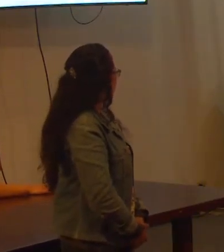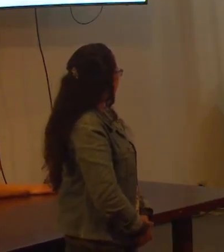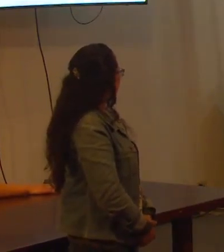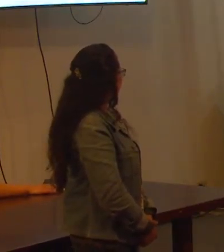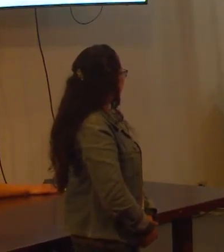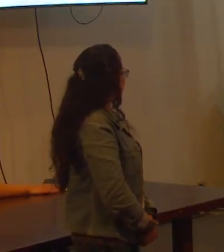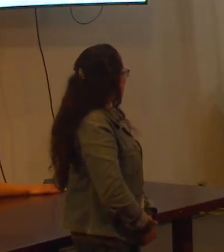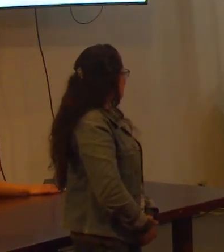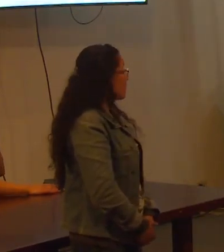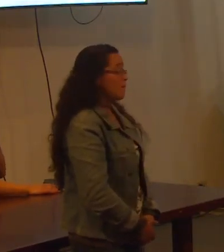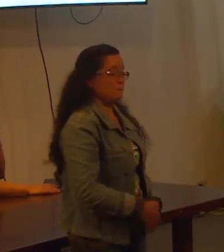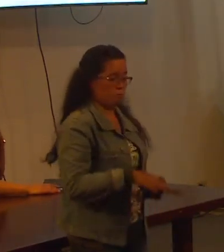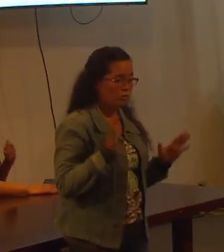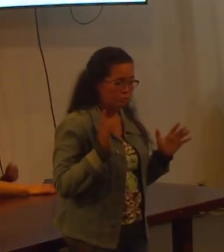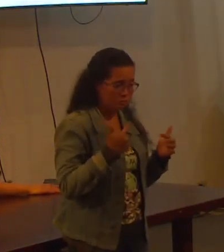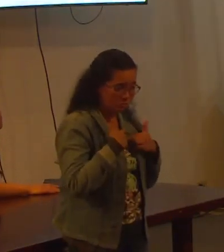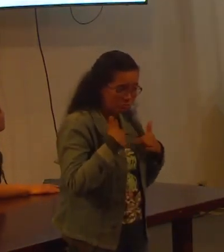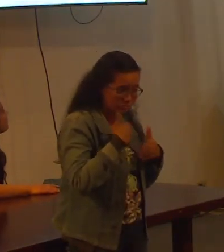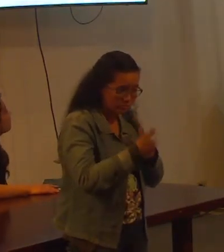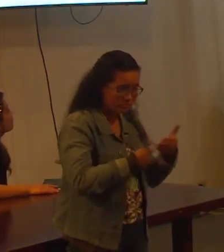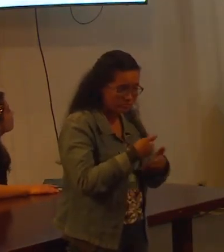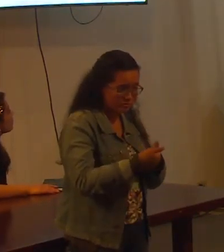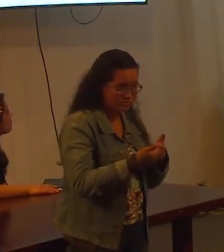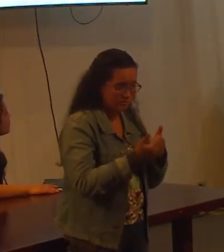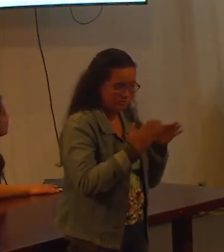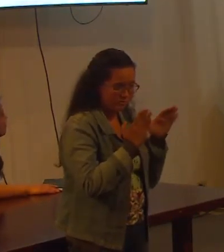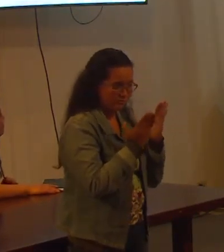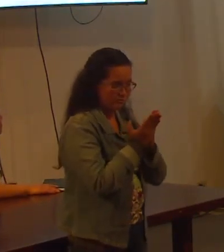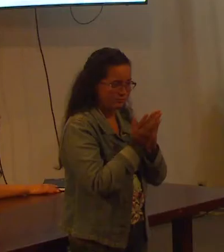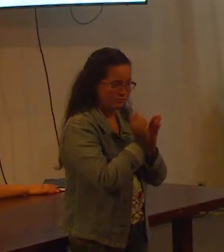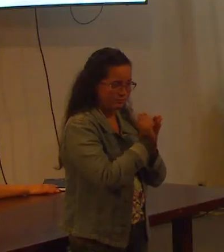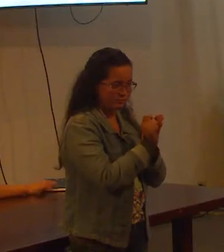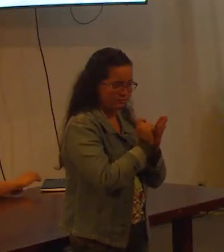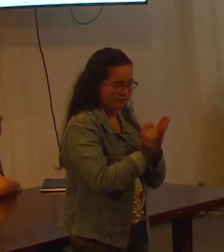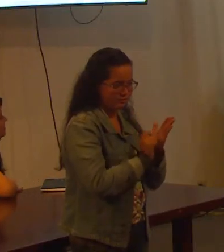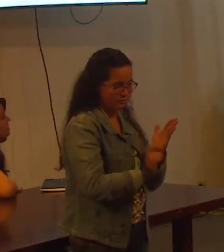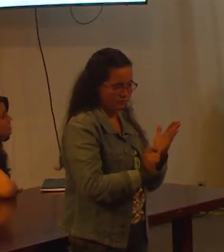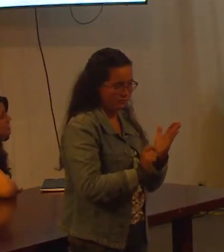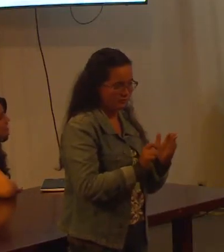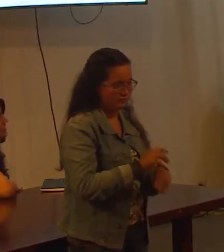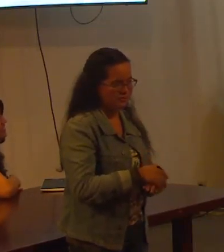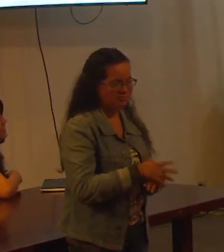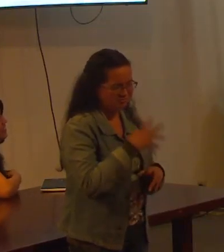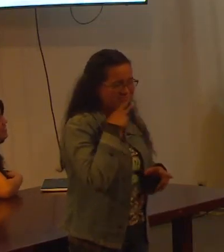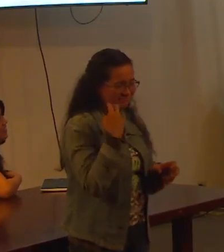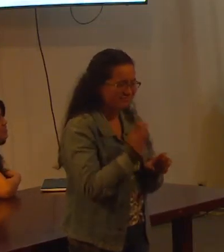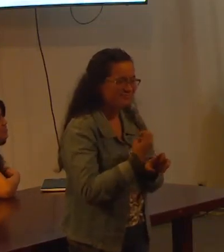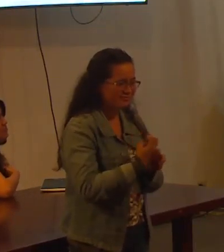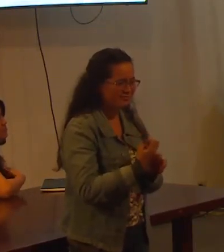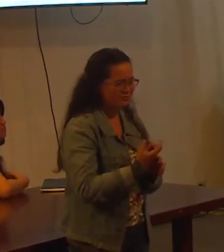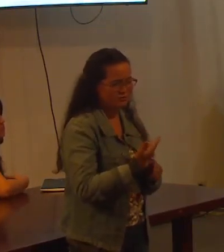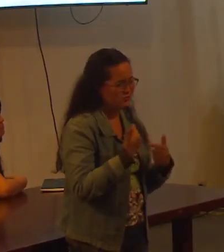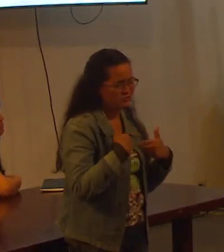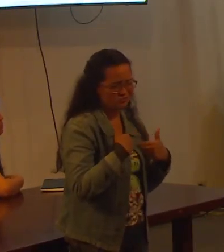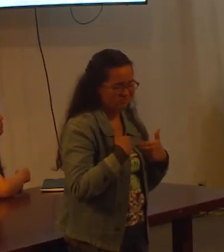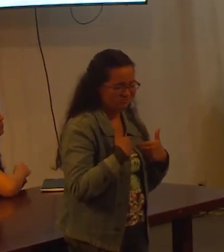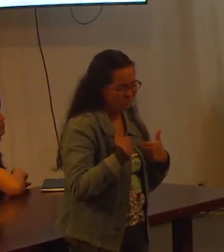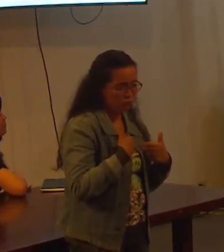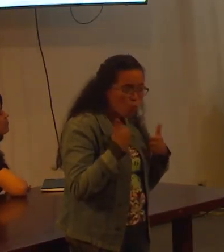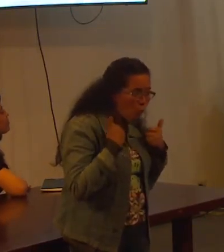Bueno, para mí el proceso de realizar el escrito fue difícil. No soy muy buena con el